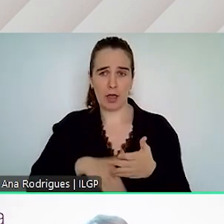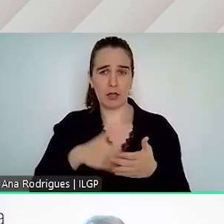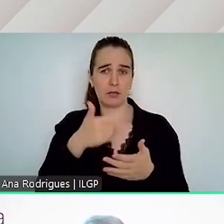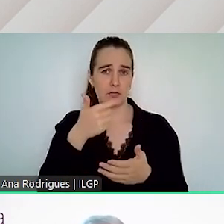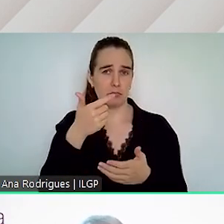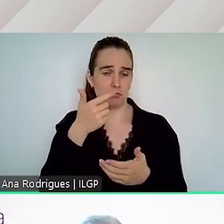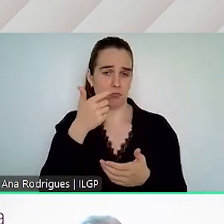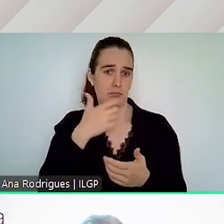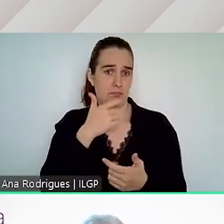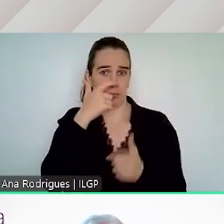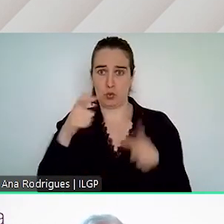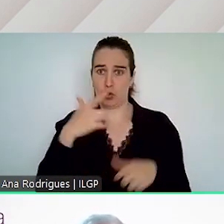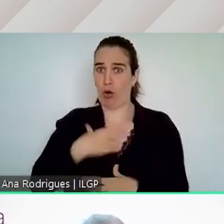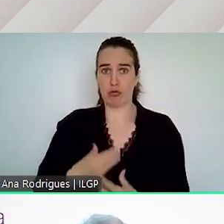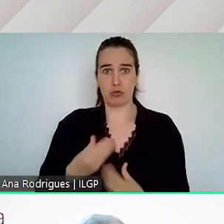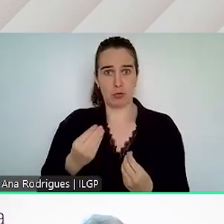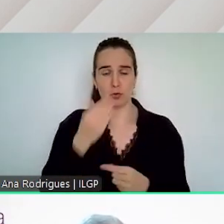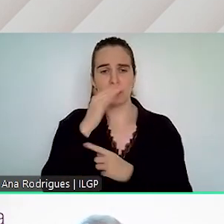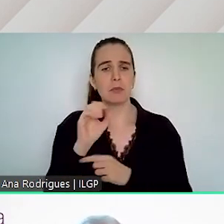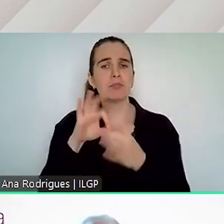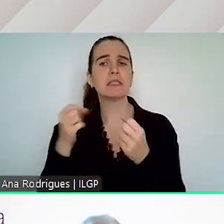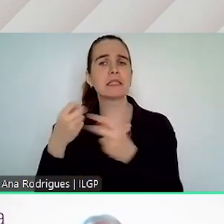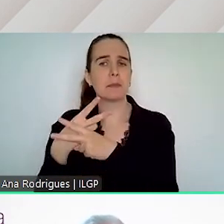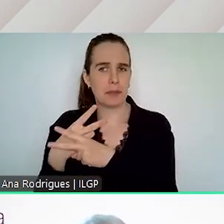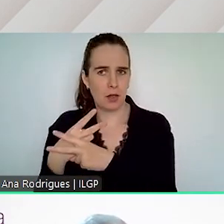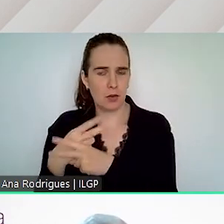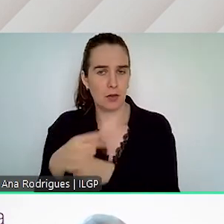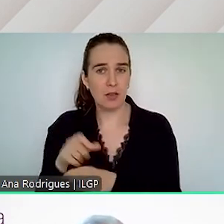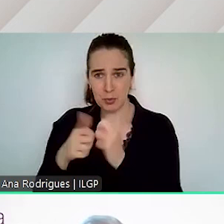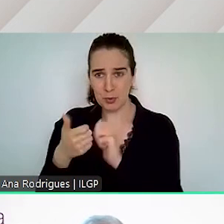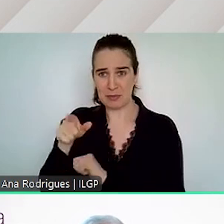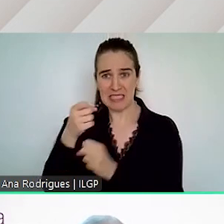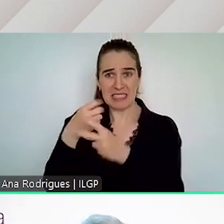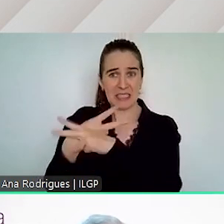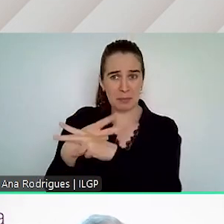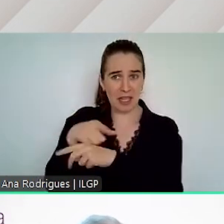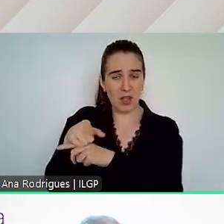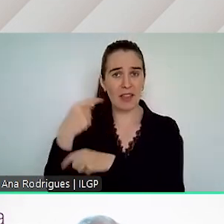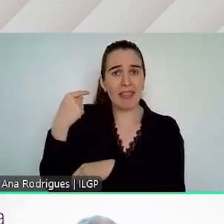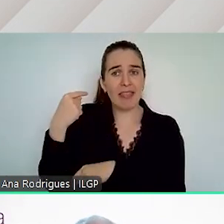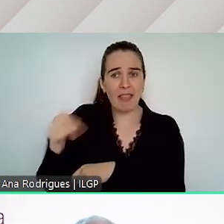muito apreciamos, por exemplo, de entidades como o IFP. Mas a sua dimensão, a sua